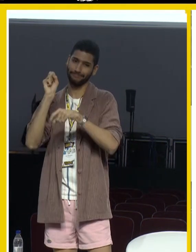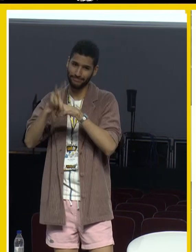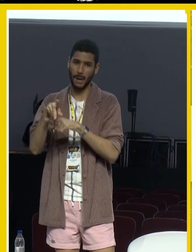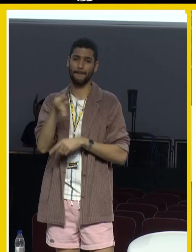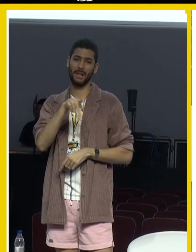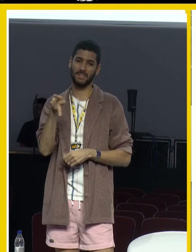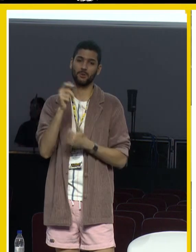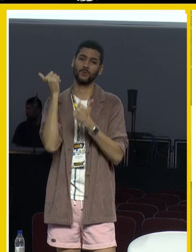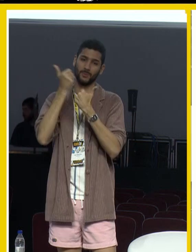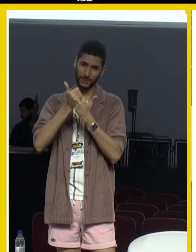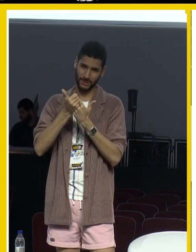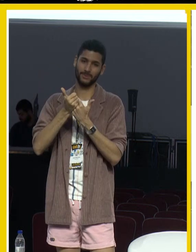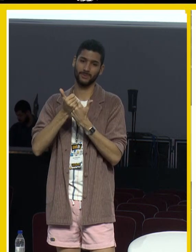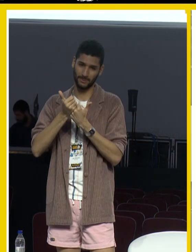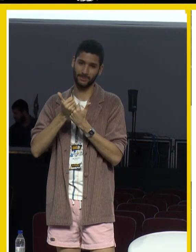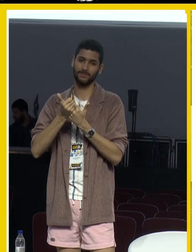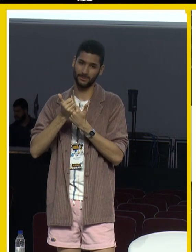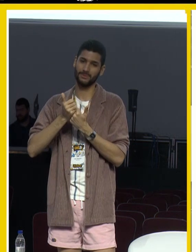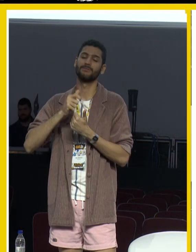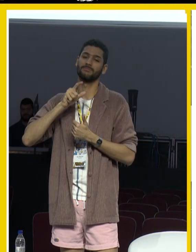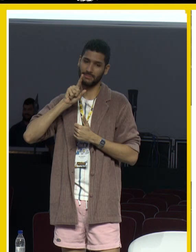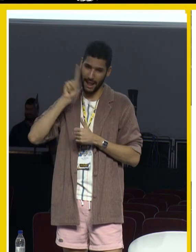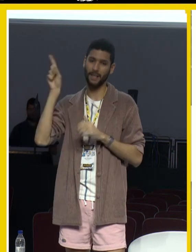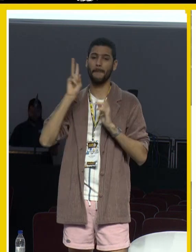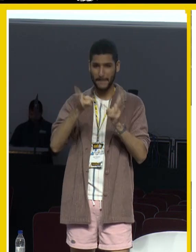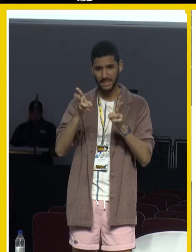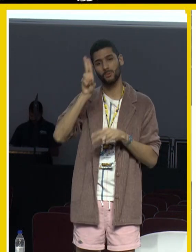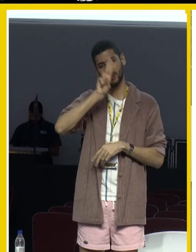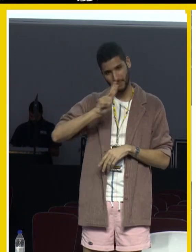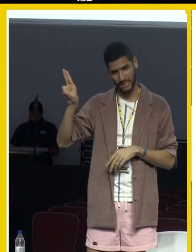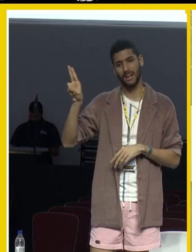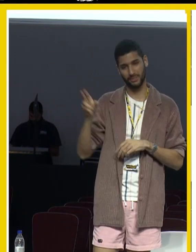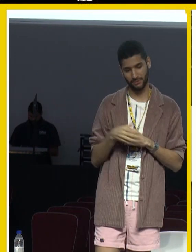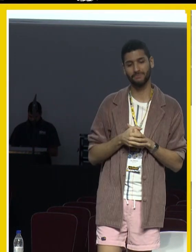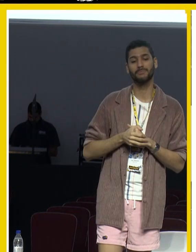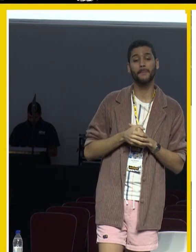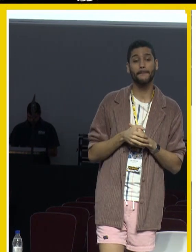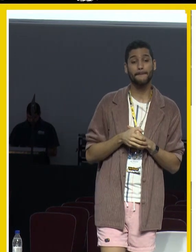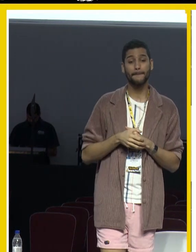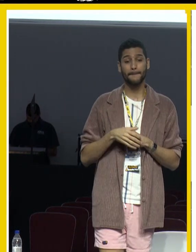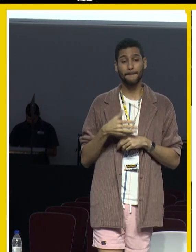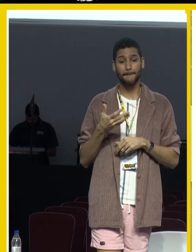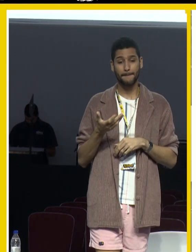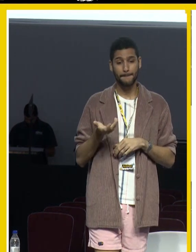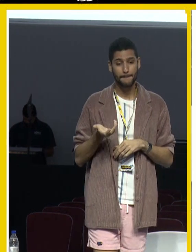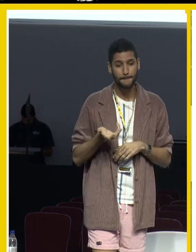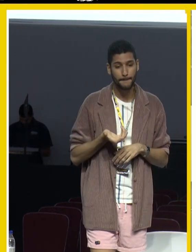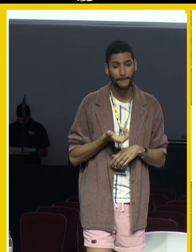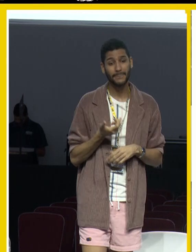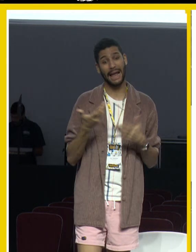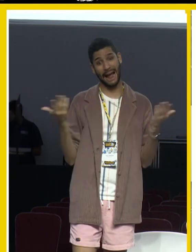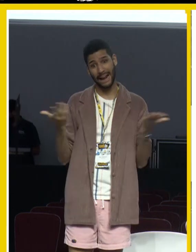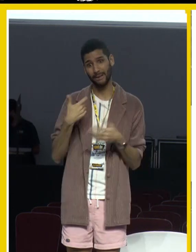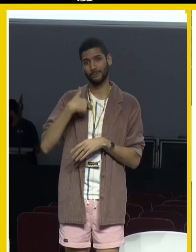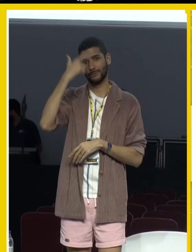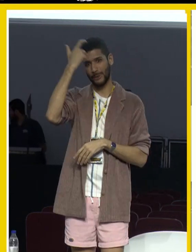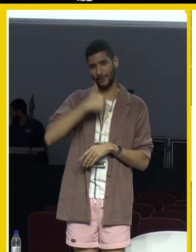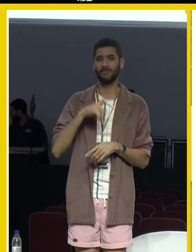eu me formei e aí eu comecei a trabalhar como professor na mesma cidade da universidade mesmo